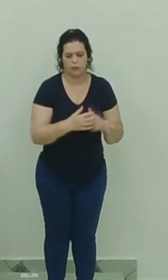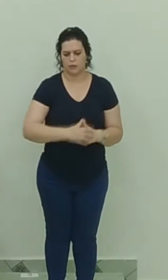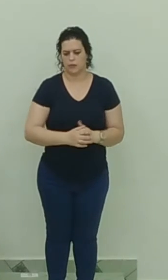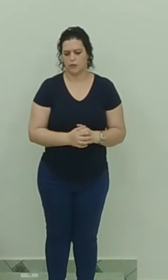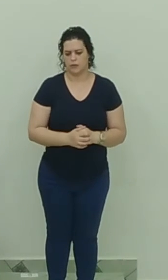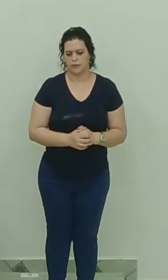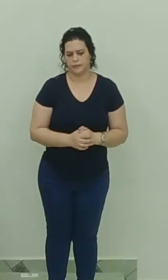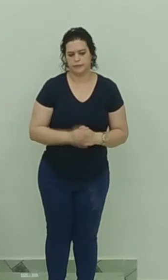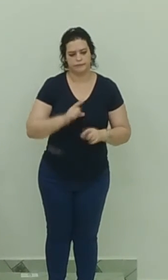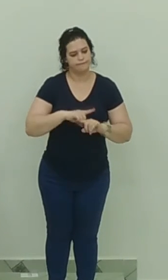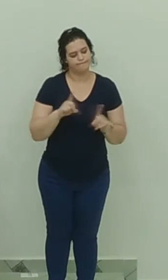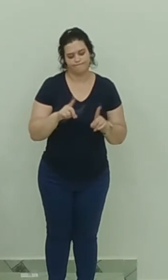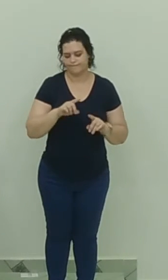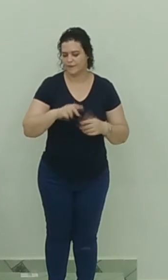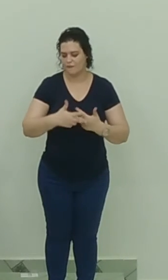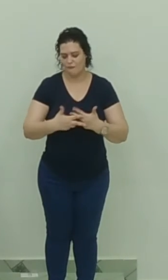embora muita gente.